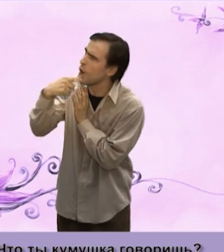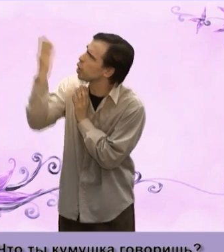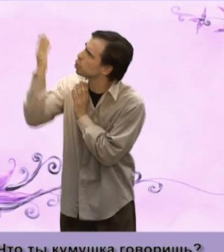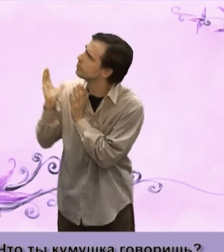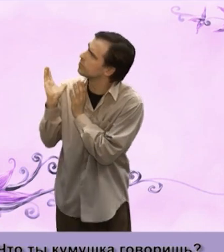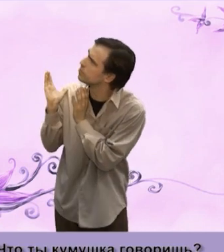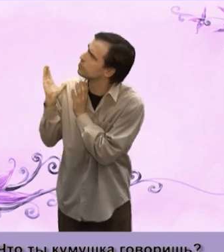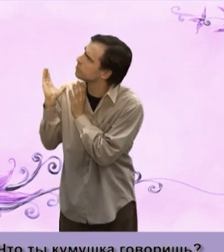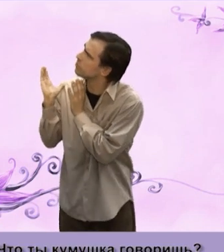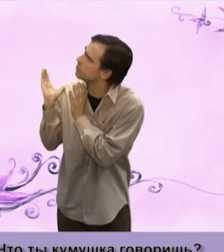«Что ты, кумушка,